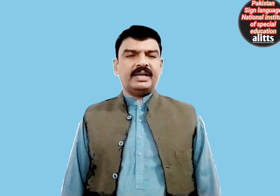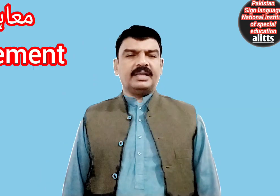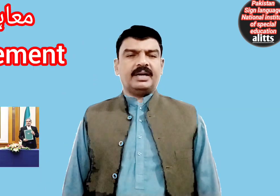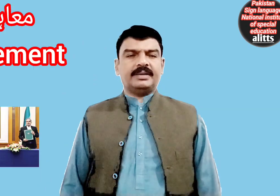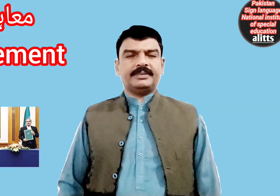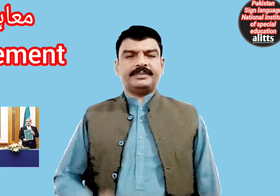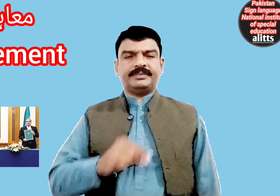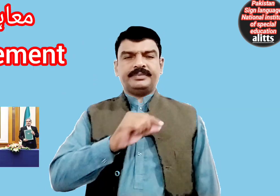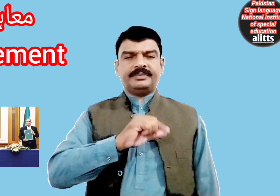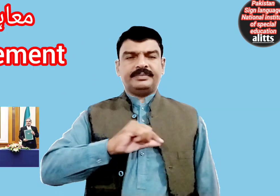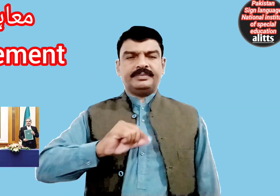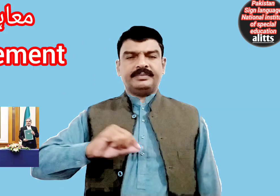मुआहिदा,